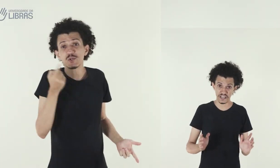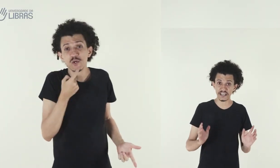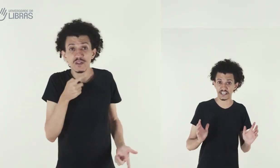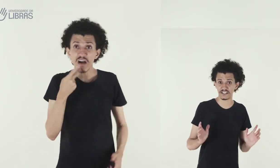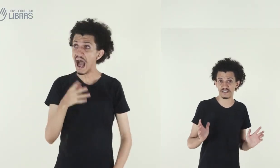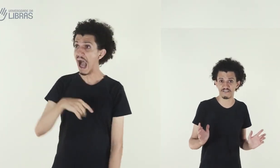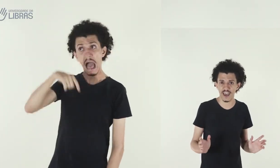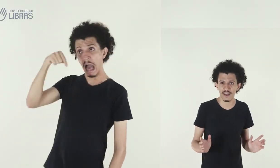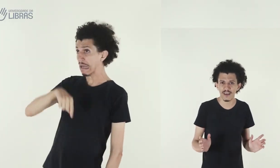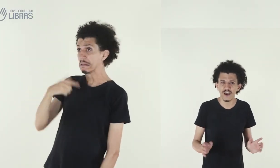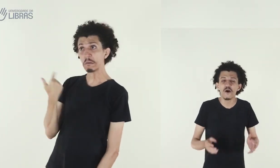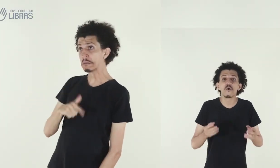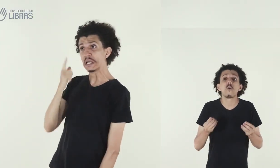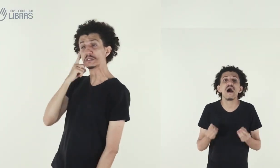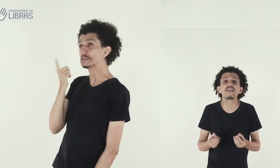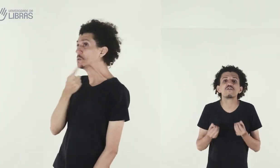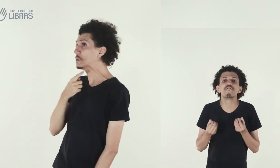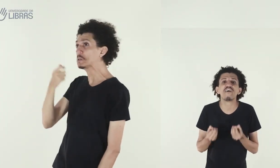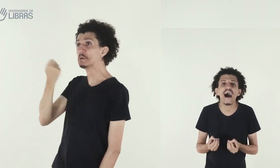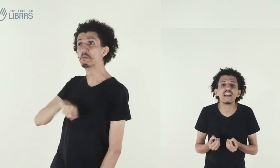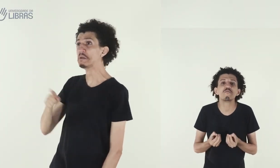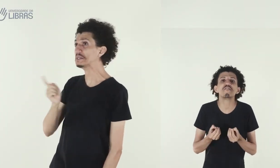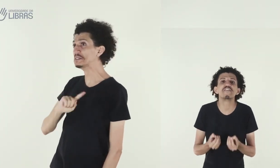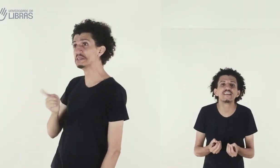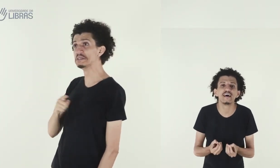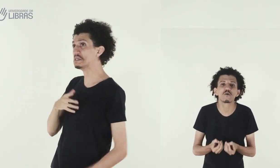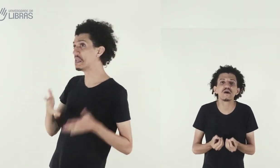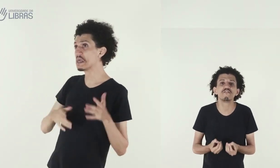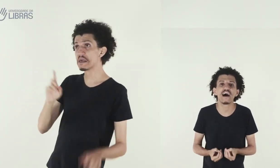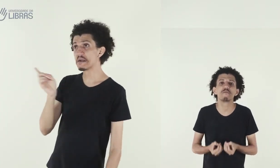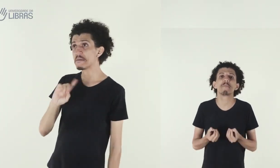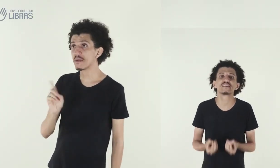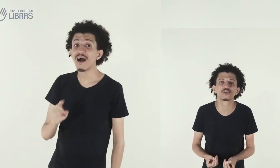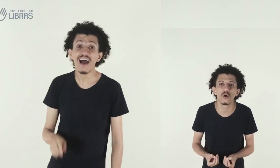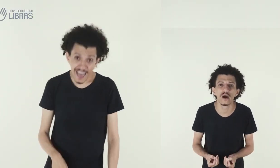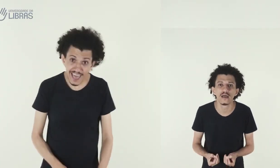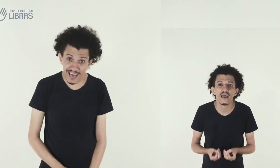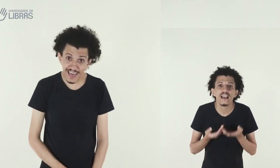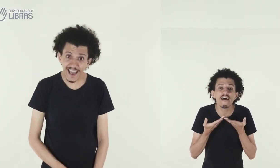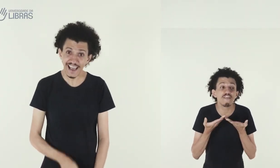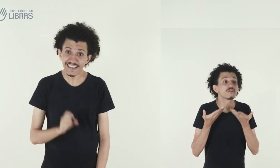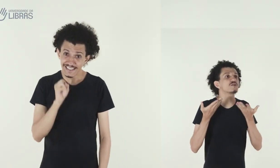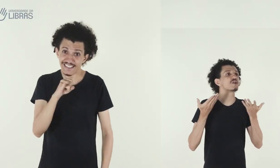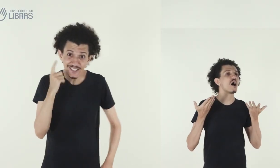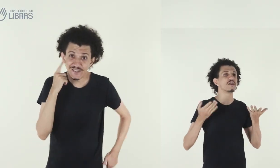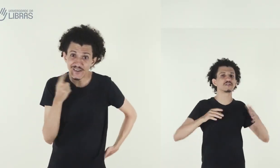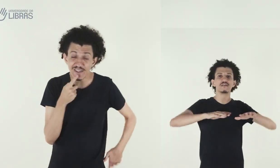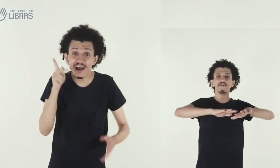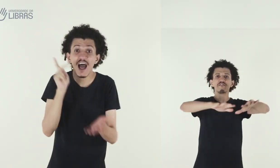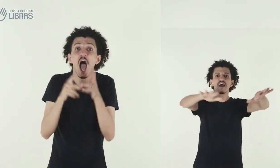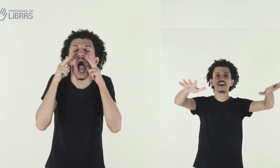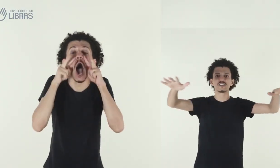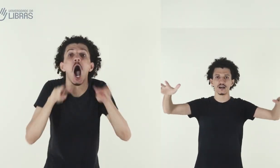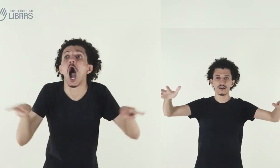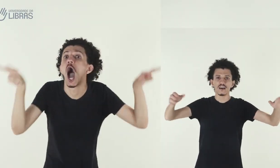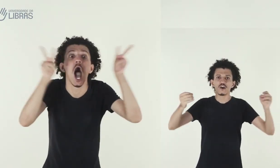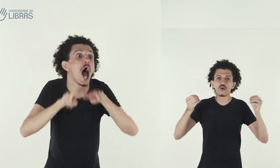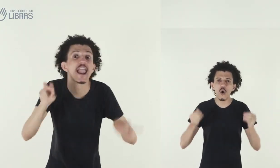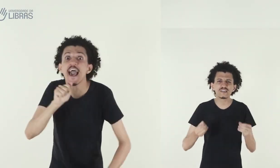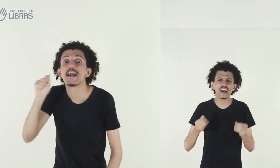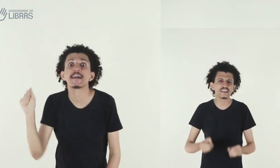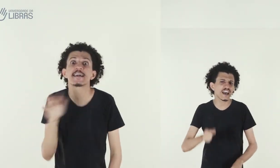Se um dia a gente tiver, quanto vale uma vida? Quanto vale uma pessoa? Levanta os olhos,